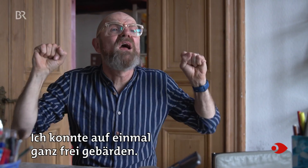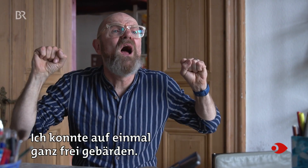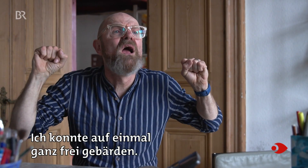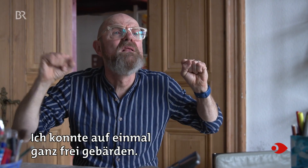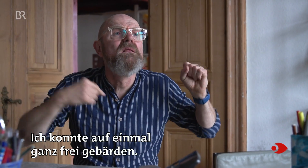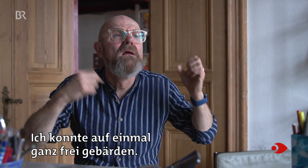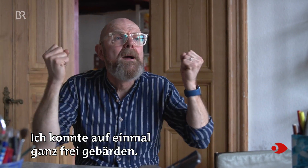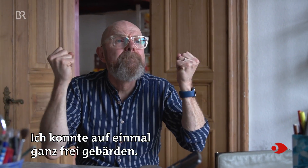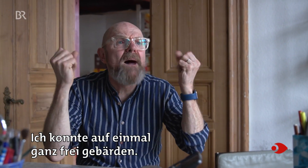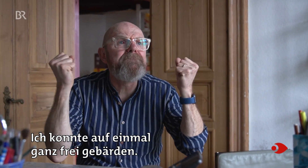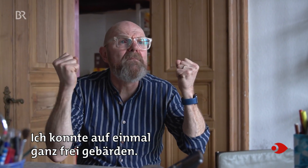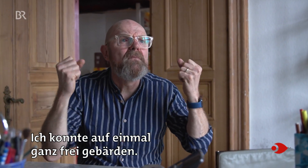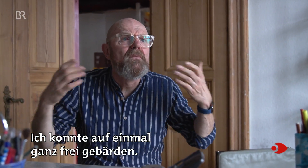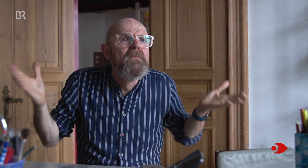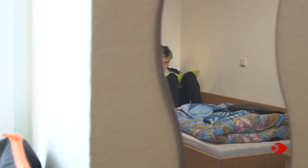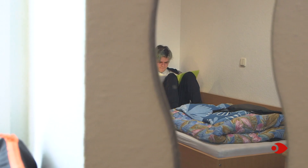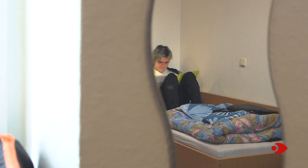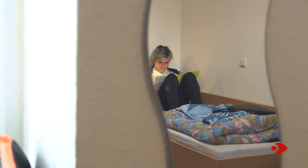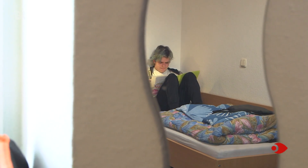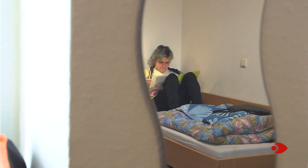Ich konnte auf einmal ganz frei gebärden.